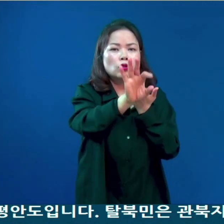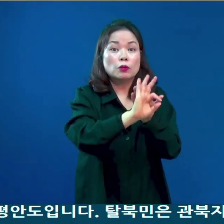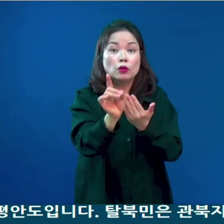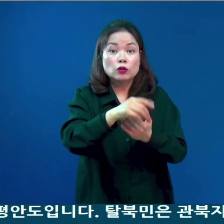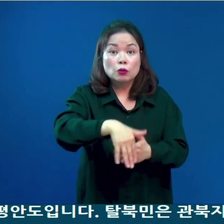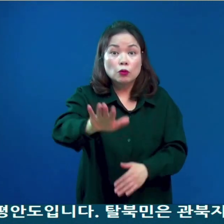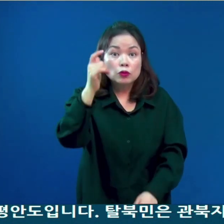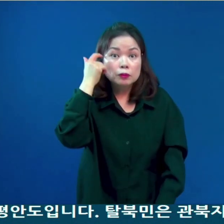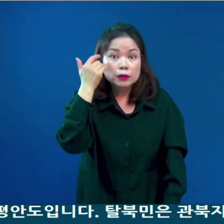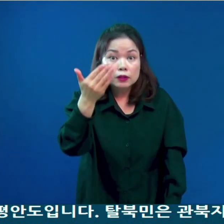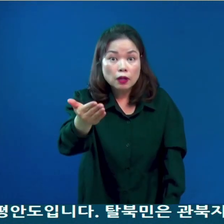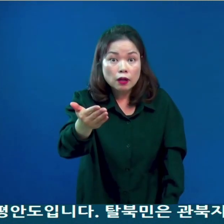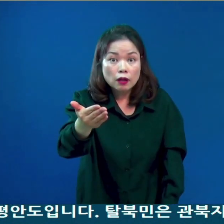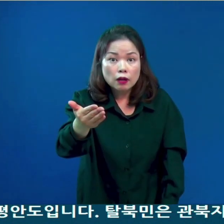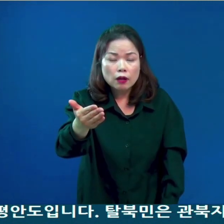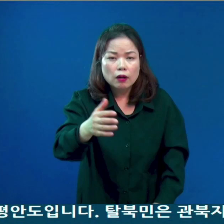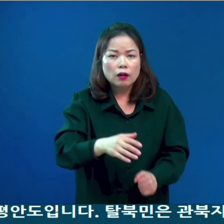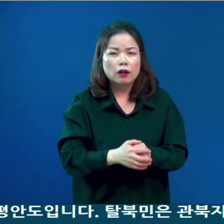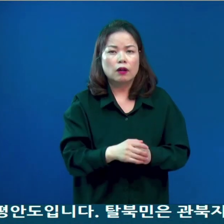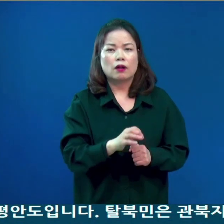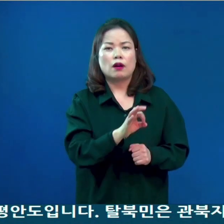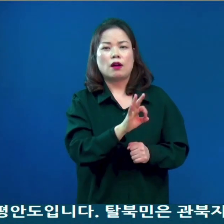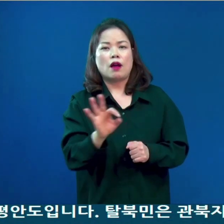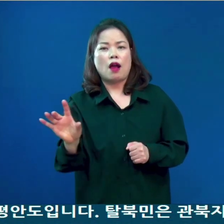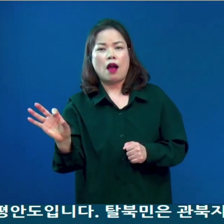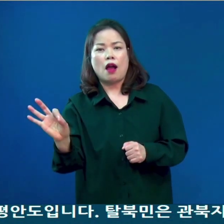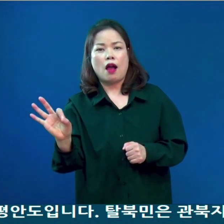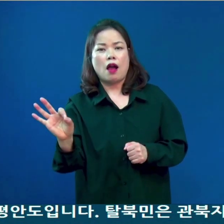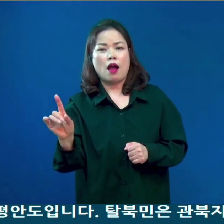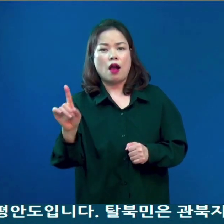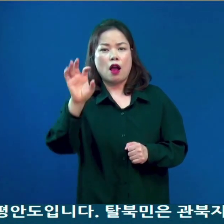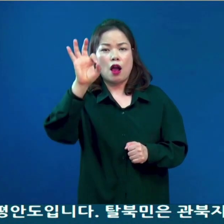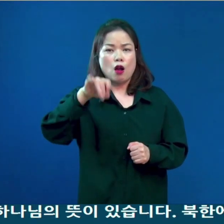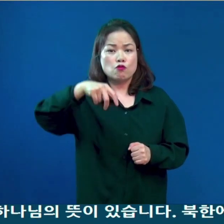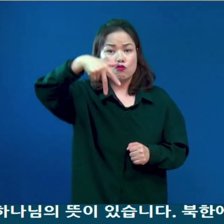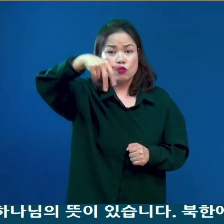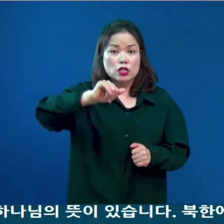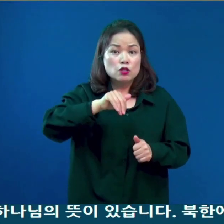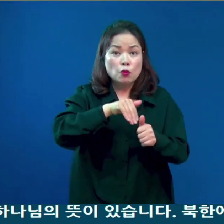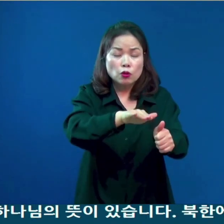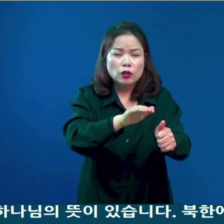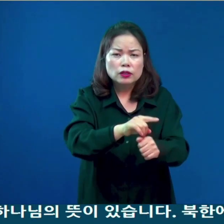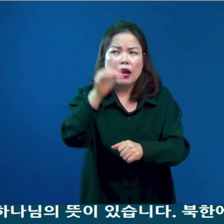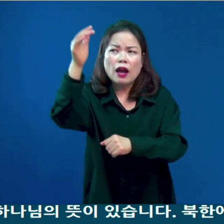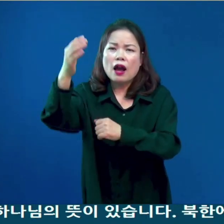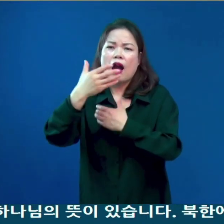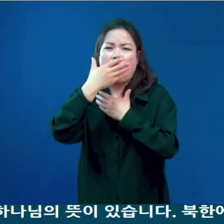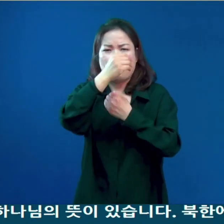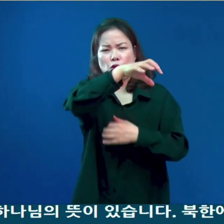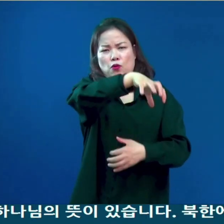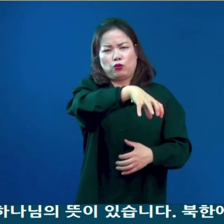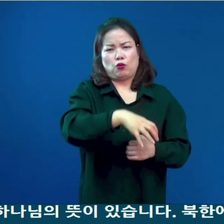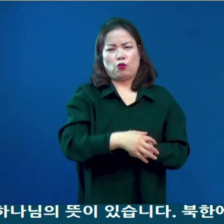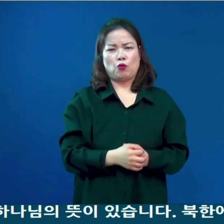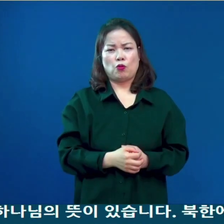그러죠? 아우지로 보낸다 그러죠. 그 아우지가 어딘지 아십니까? 바로 함경도입니다.